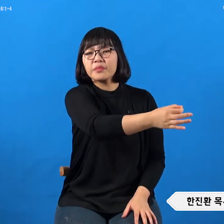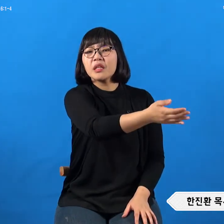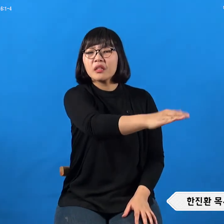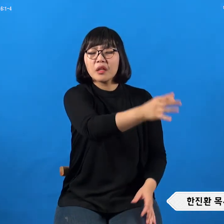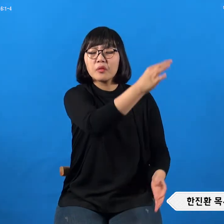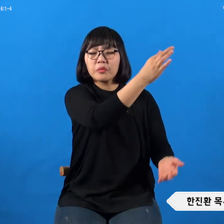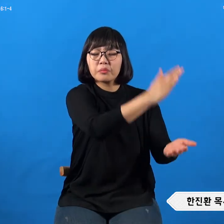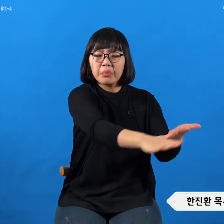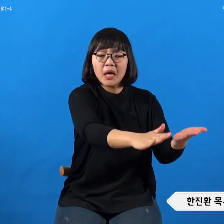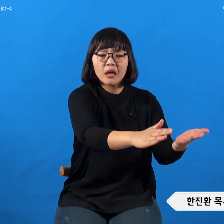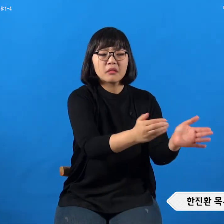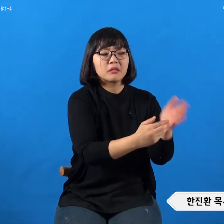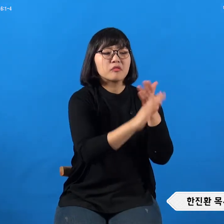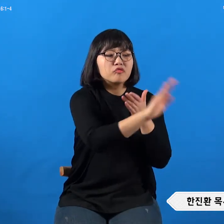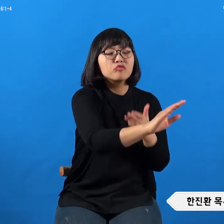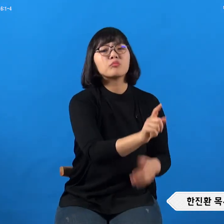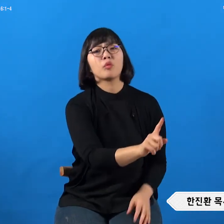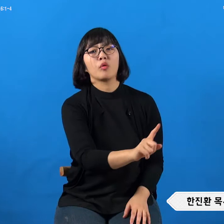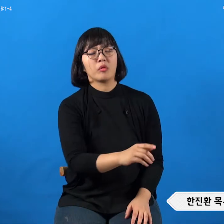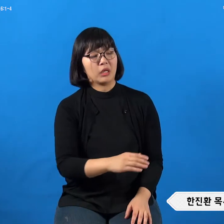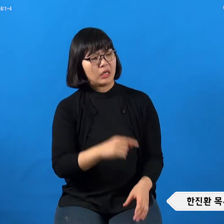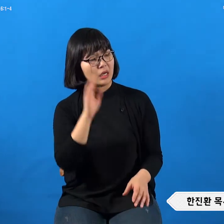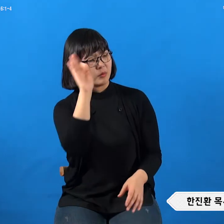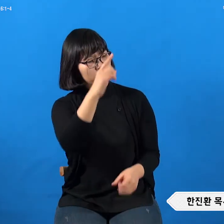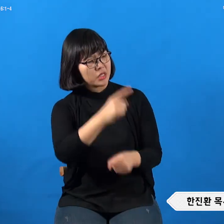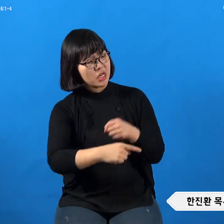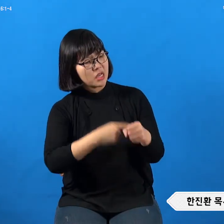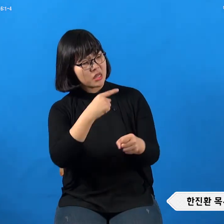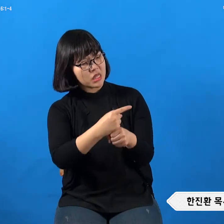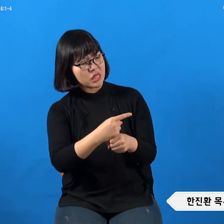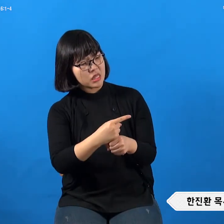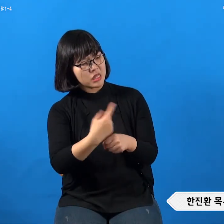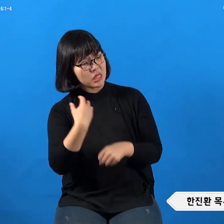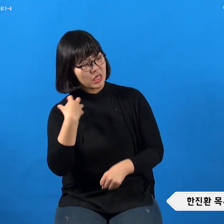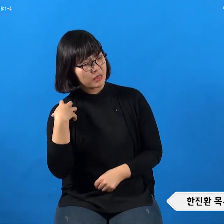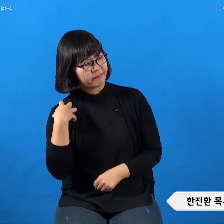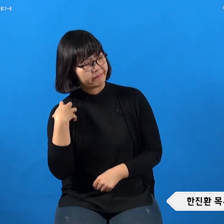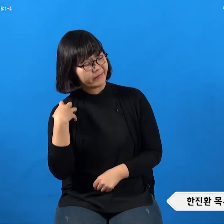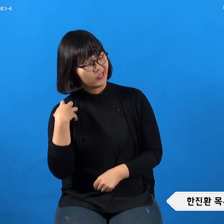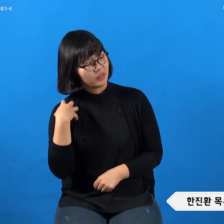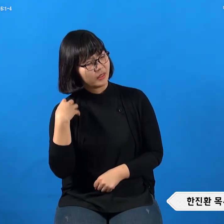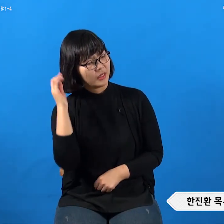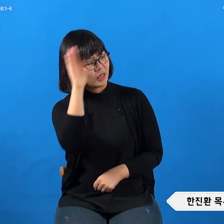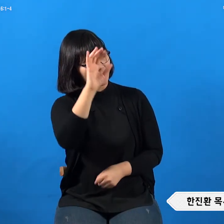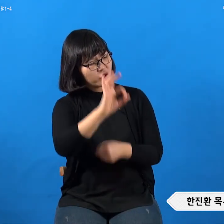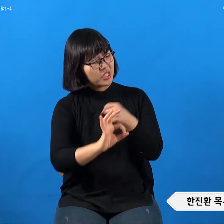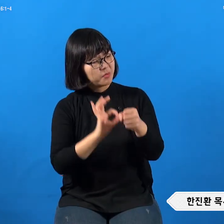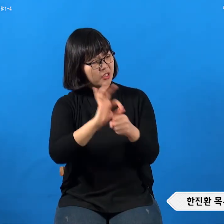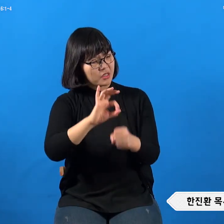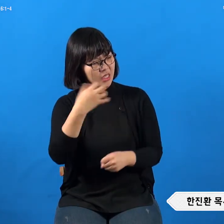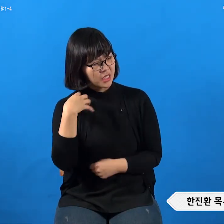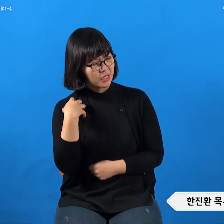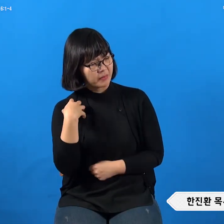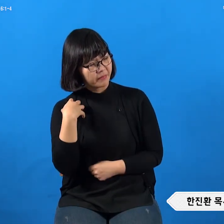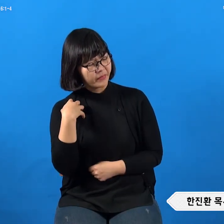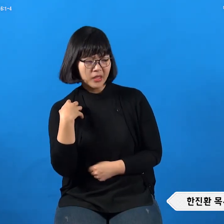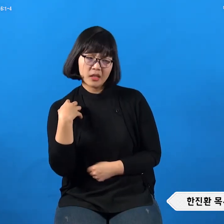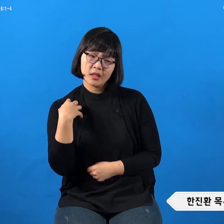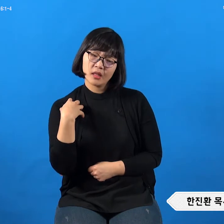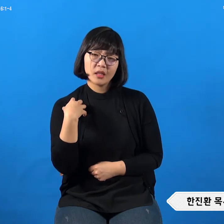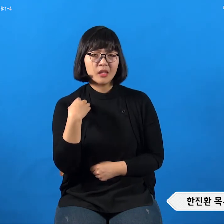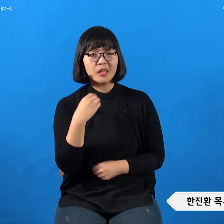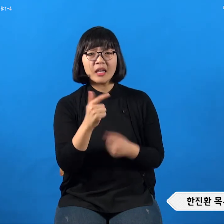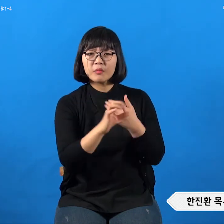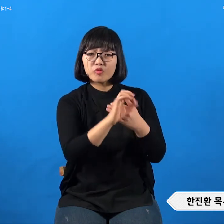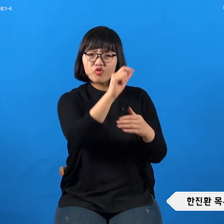건데? 그러니까 내가 1년을 계속 도와야 하지 않을까? 아니 10년을 도와야 되지 않을까? 아니 이